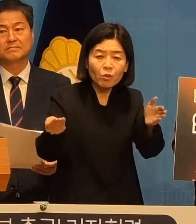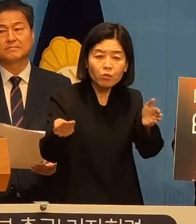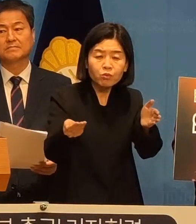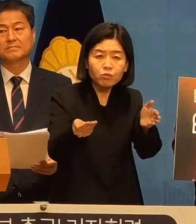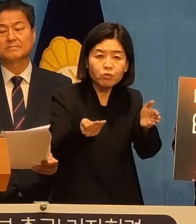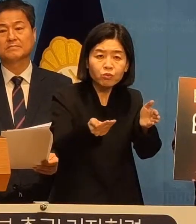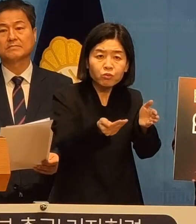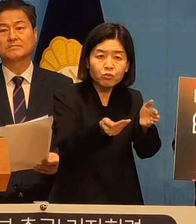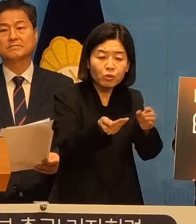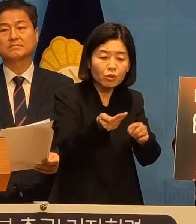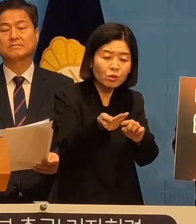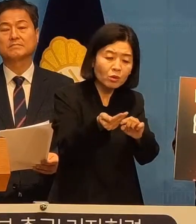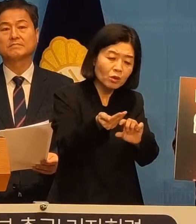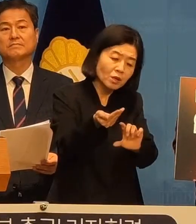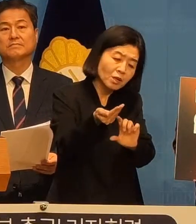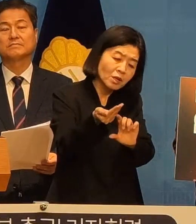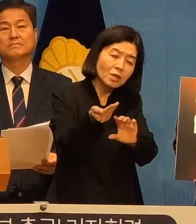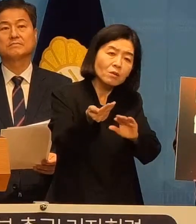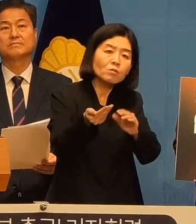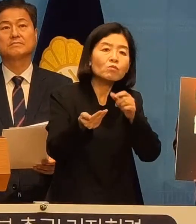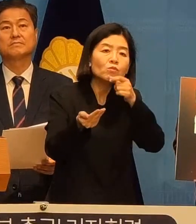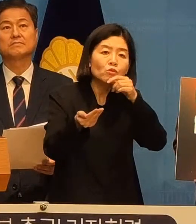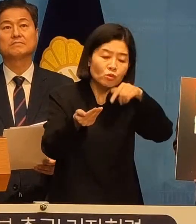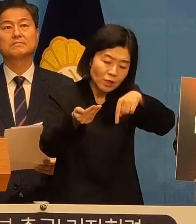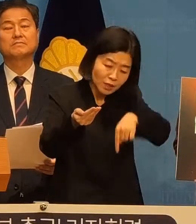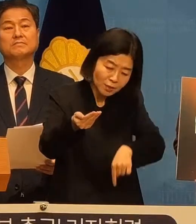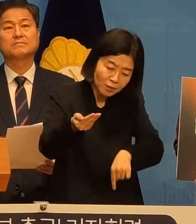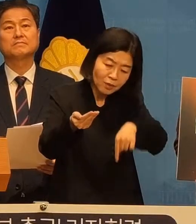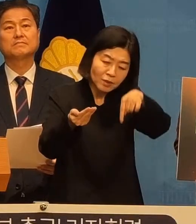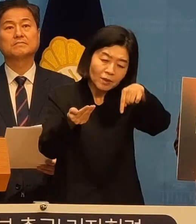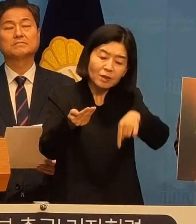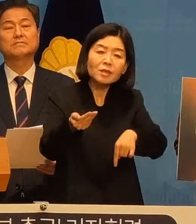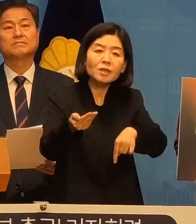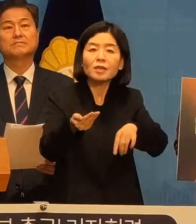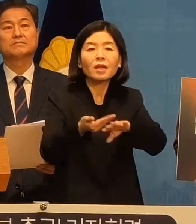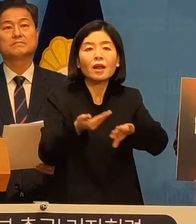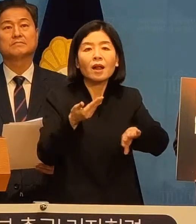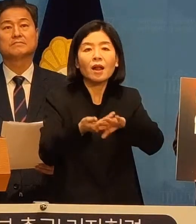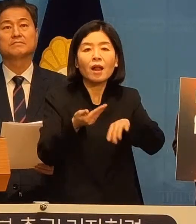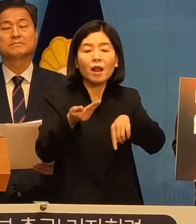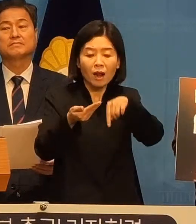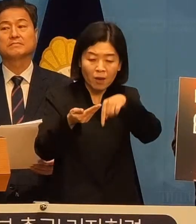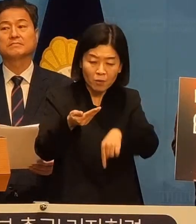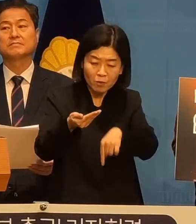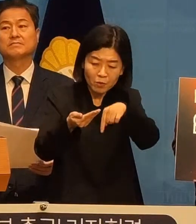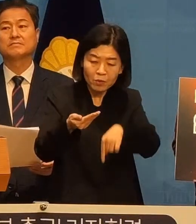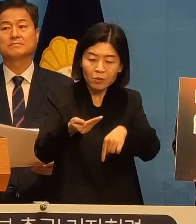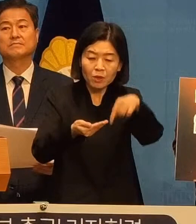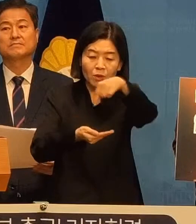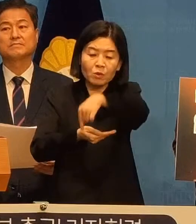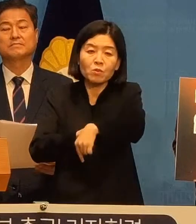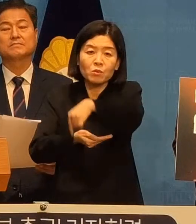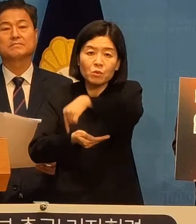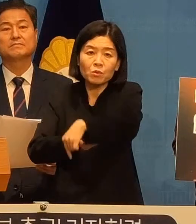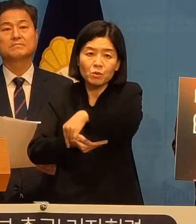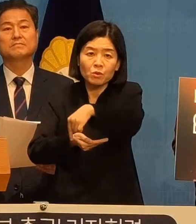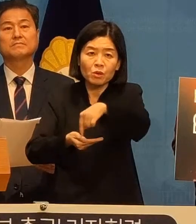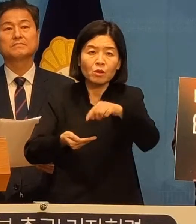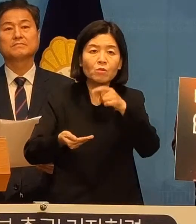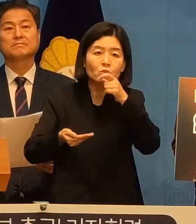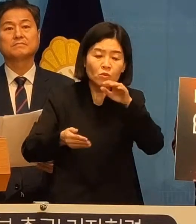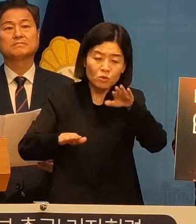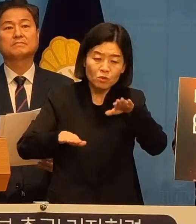수심이 다르겠죠. 왼쪽에 있는 스크류랑 오른쪽에 있는 스크류의 수심이